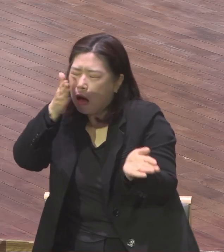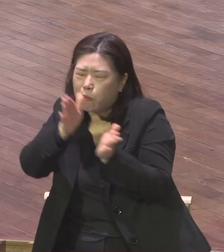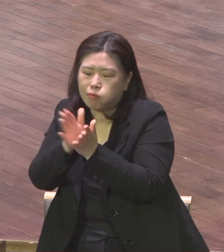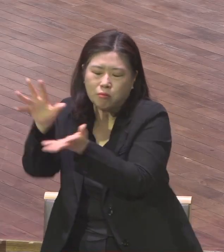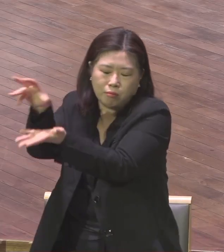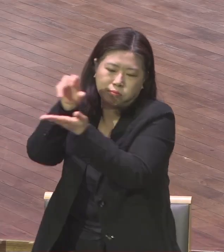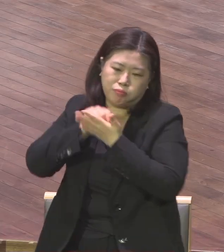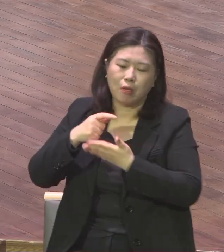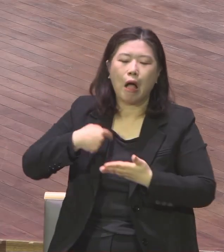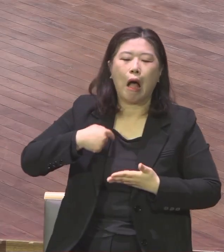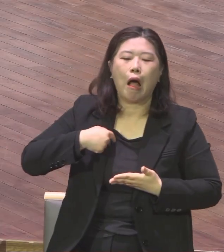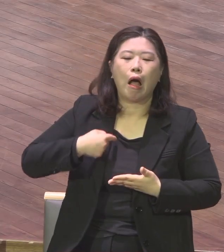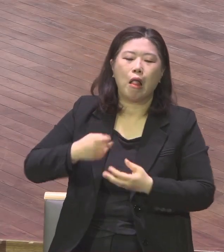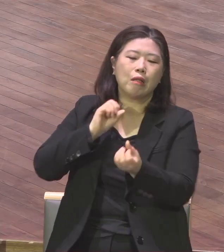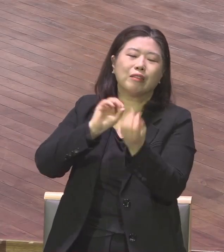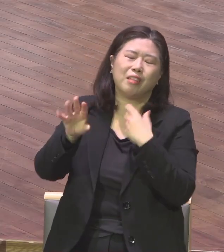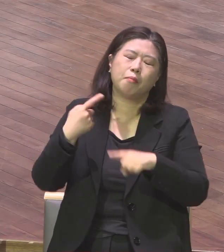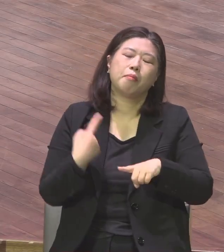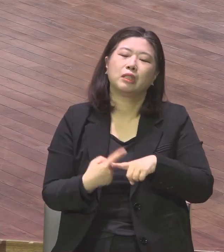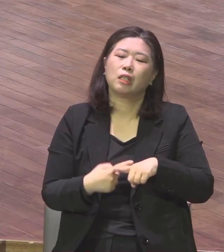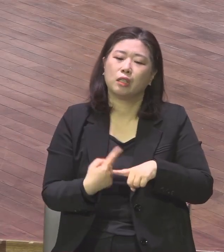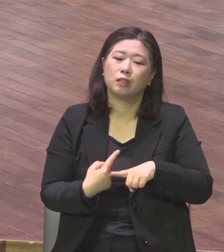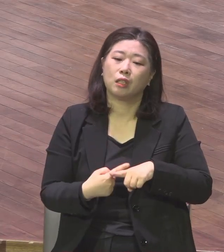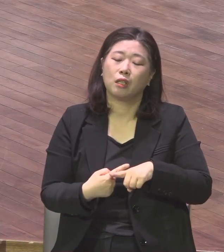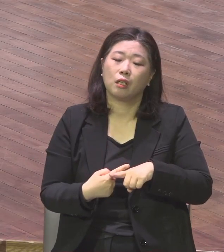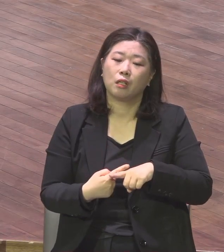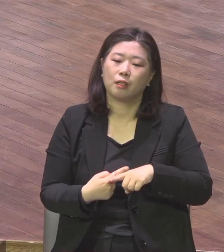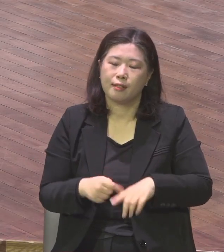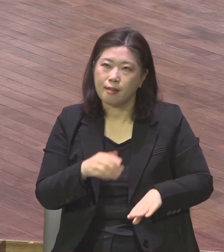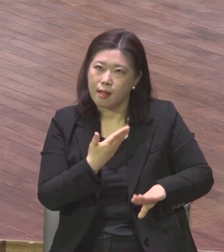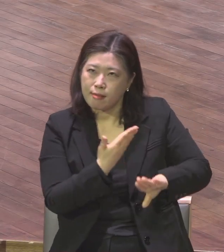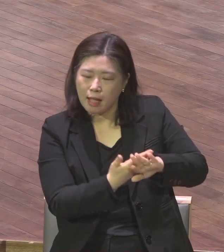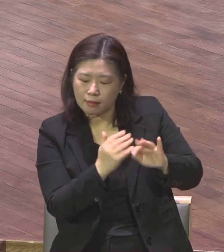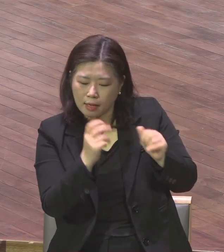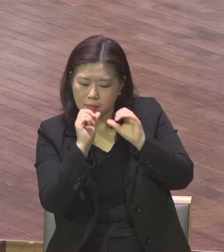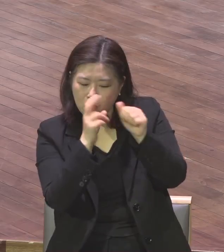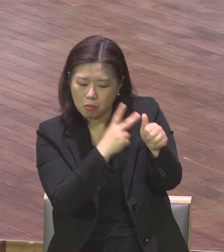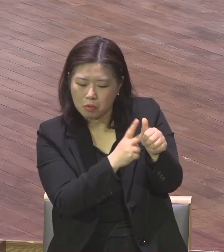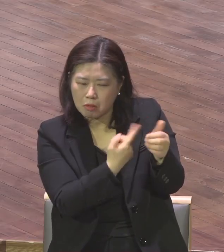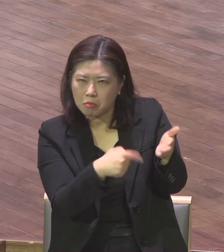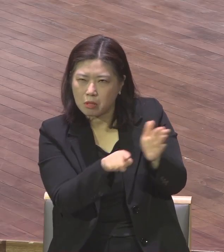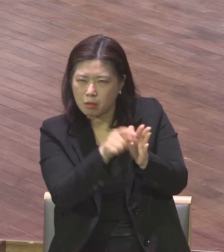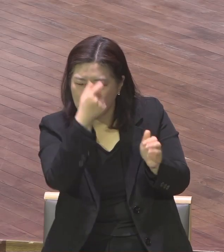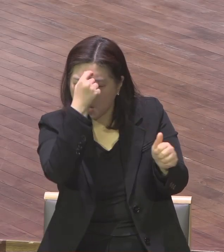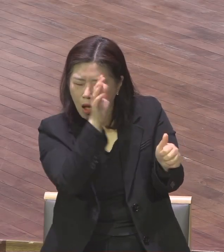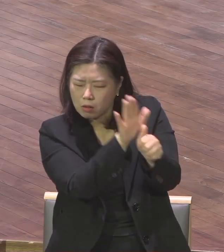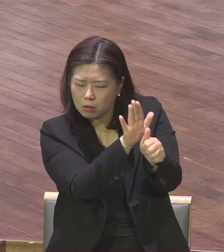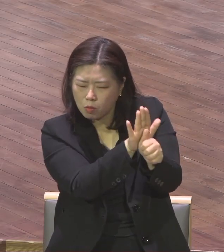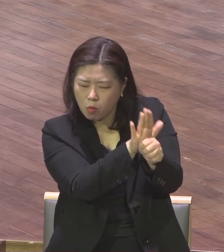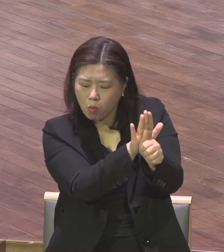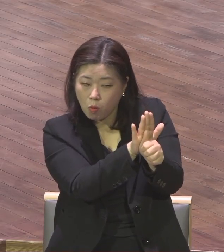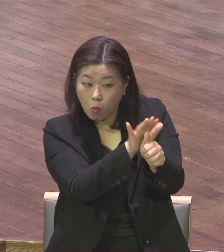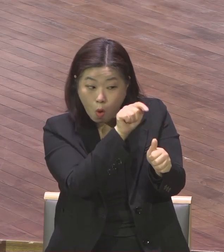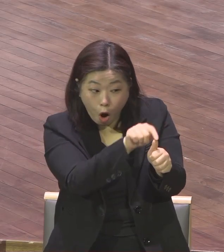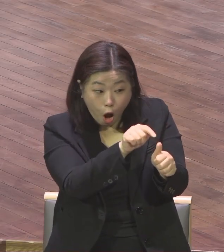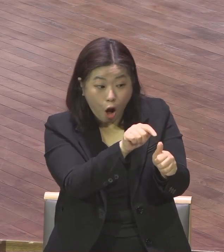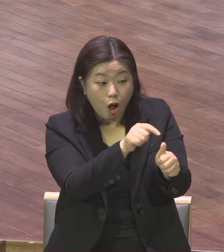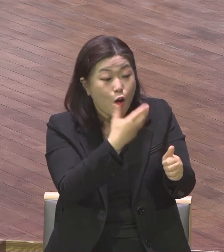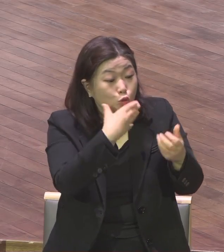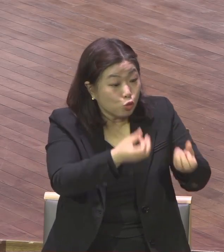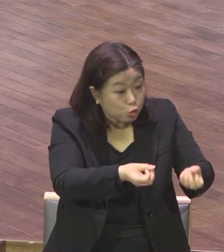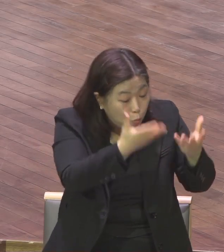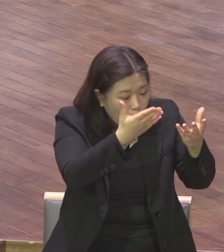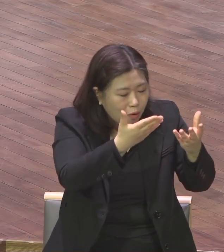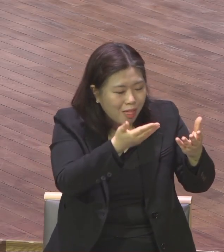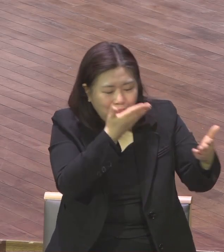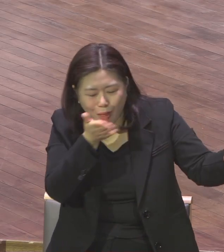때문에. 선교사를 위해서 기도한다. 그 선교사님 위해서 막 간절히 기도한다. 그 말은 그 선교사와